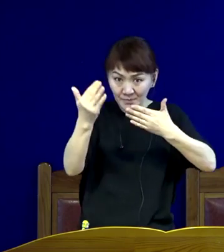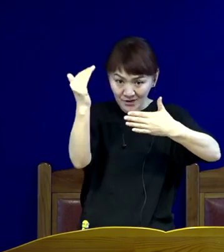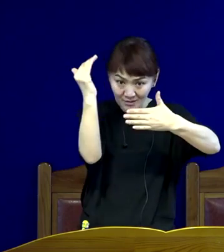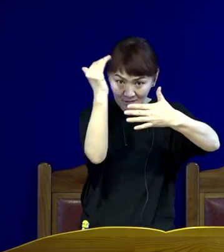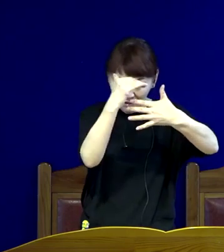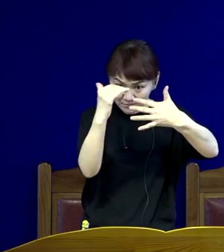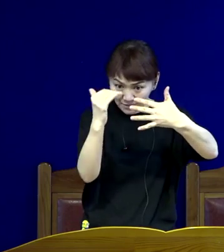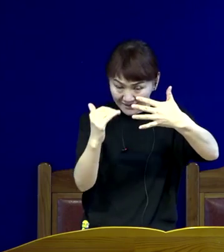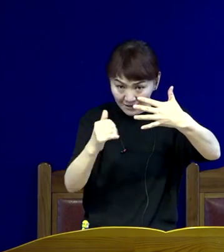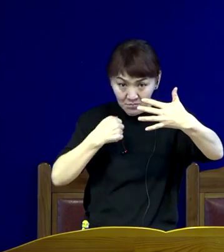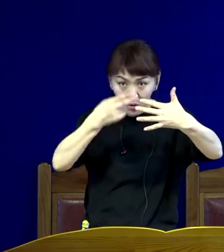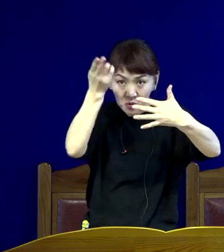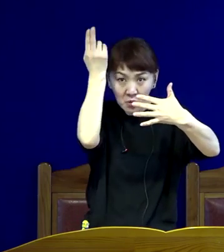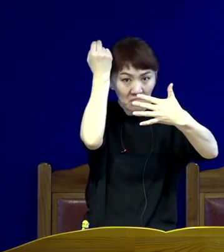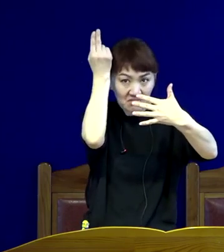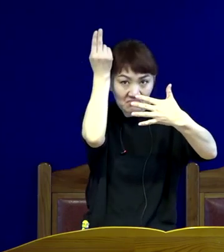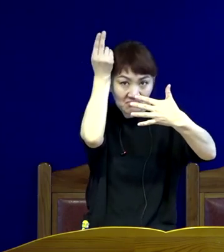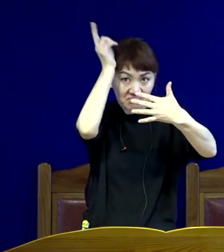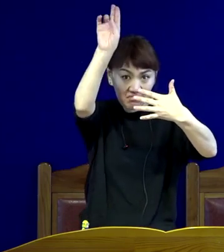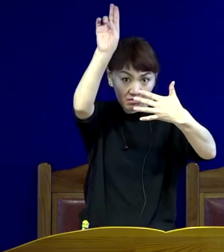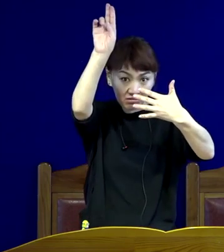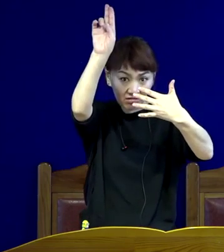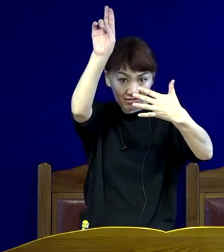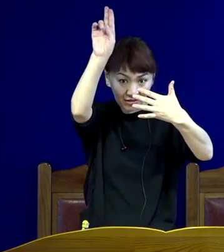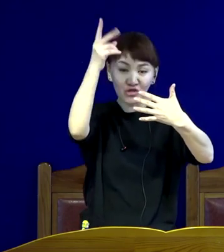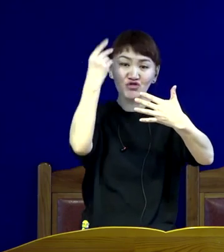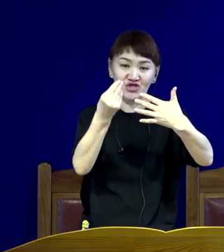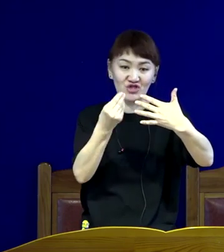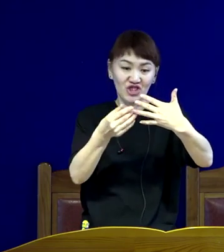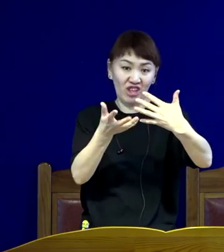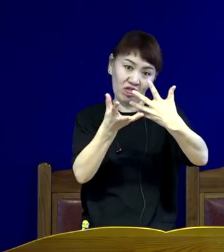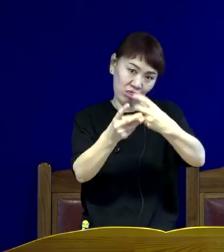힘주르 도울구르타 한드고 바가 우치라스 인 올 인긴 아수드 비셰